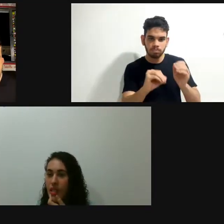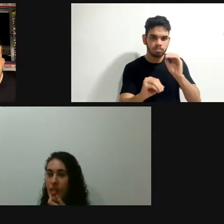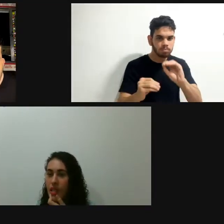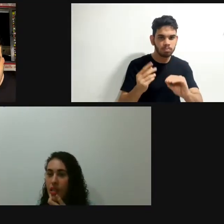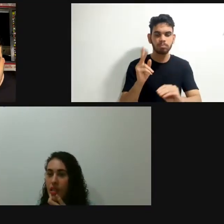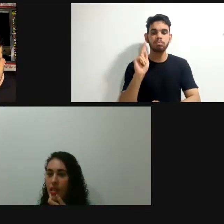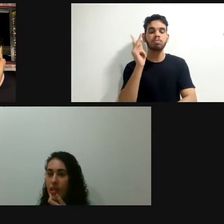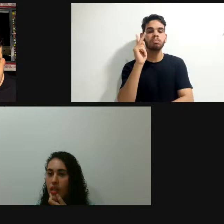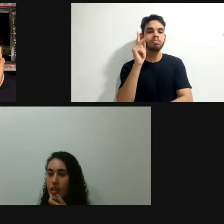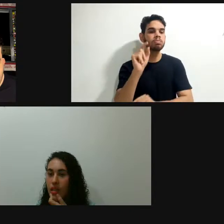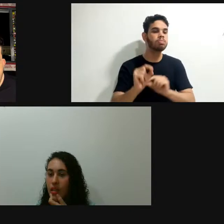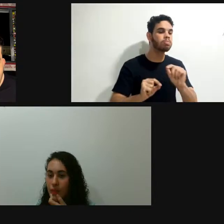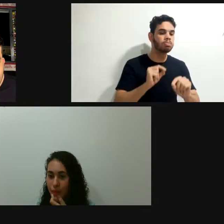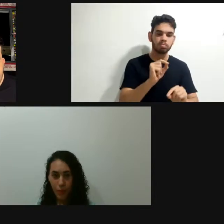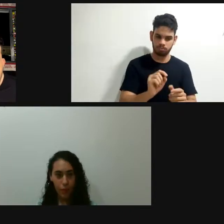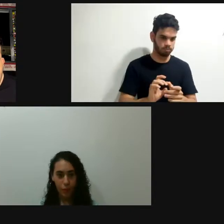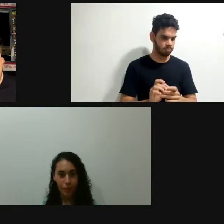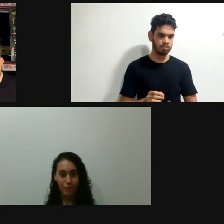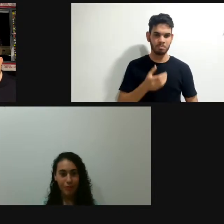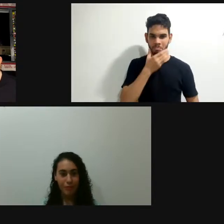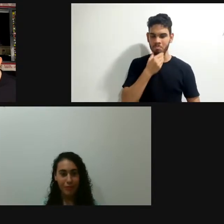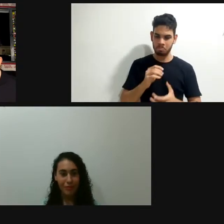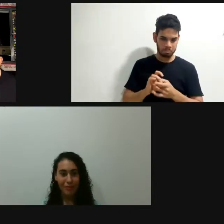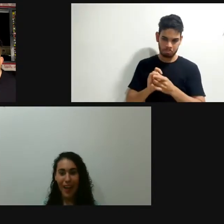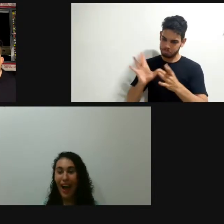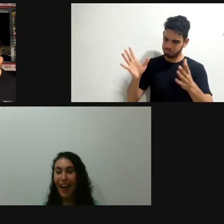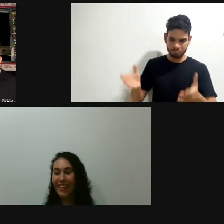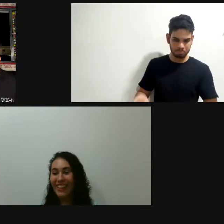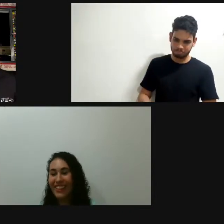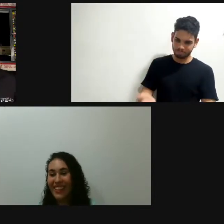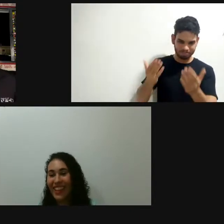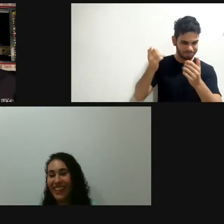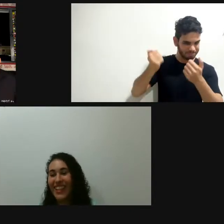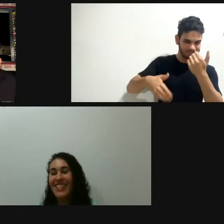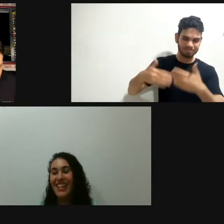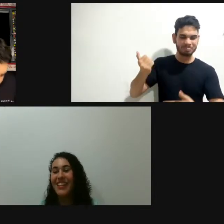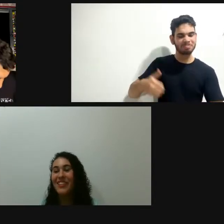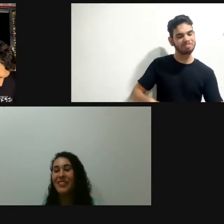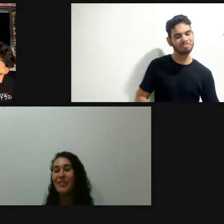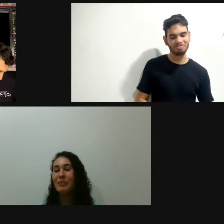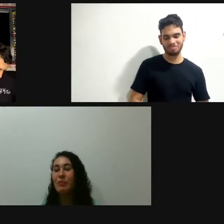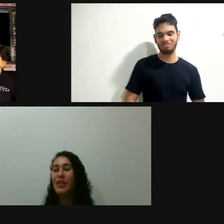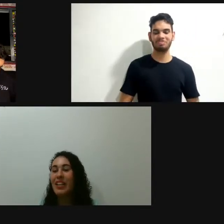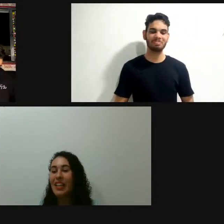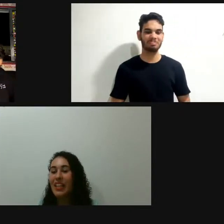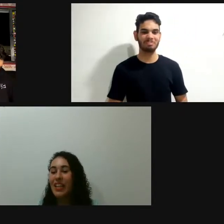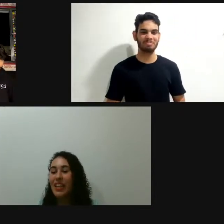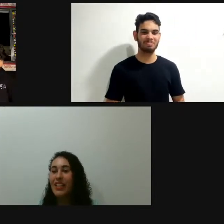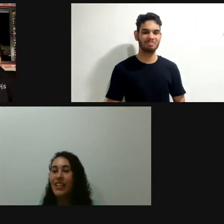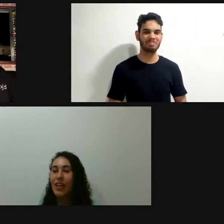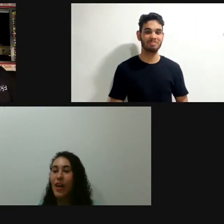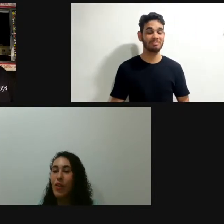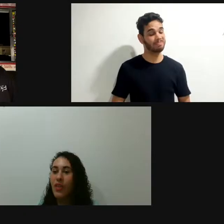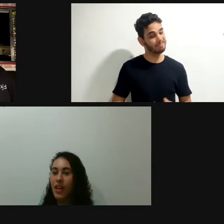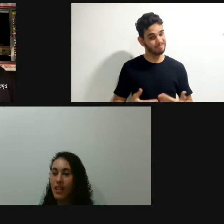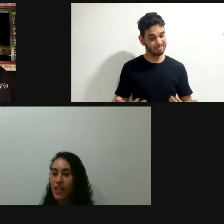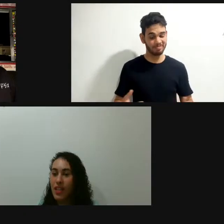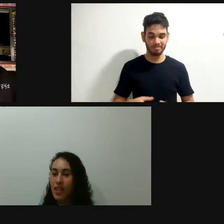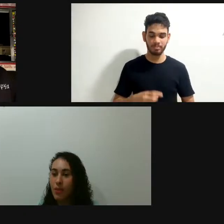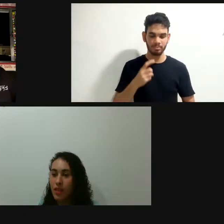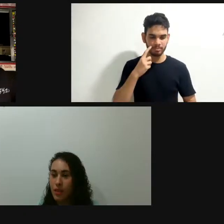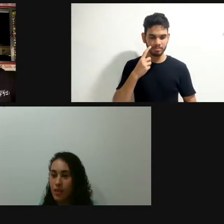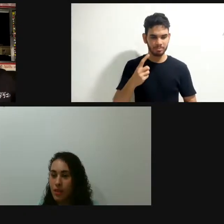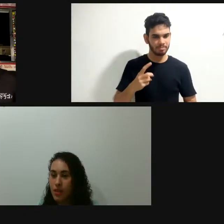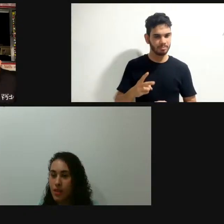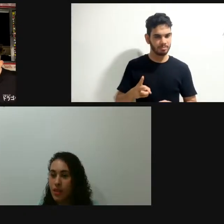personagens. Bia, a live é sua. Você não precisa nem perguntar. Ah, tá. Manda bala. Então, eu vi aqui